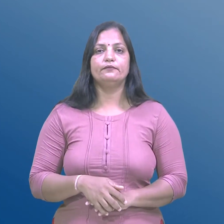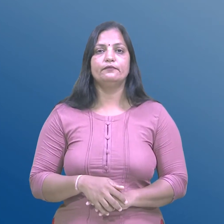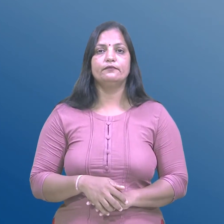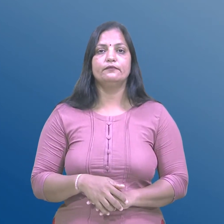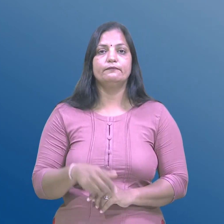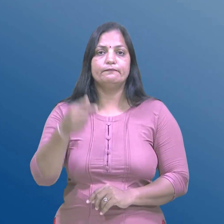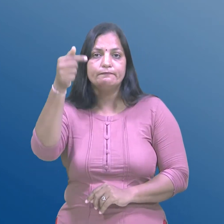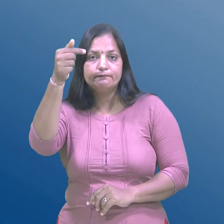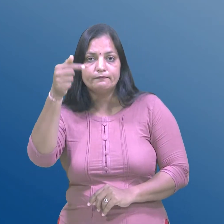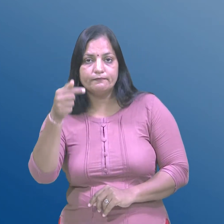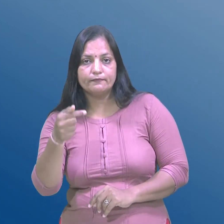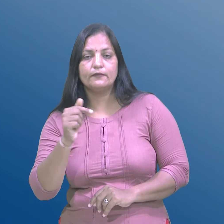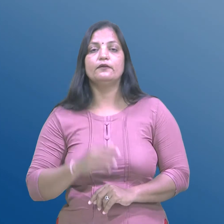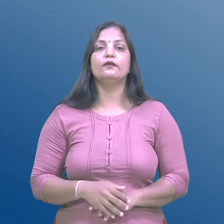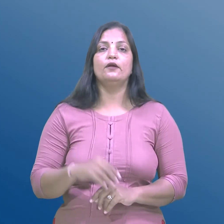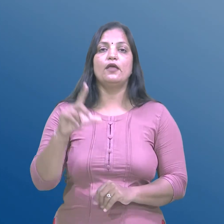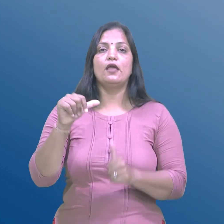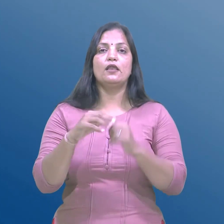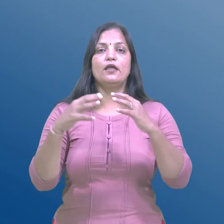કન્ટેન્ટમેન્ટ ધારો 2006 હેઠળ